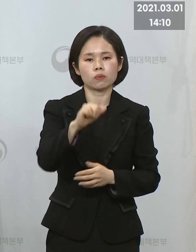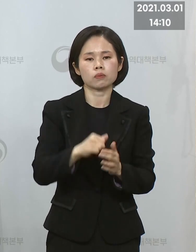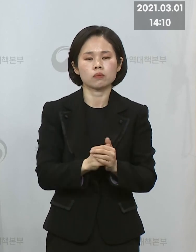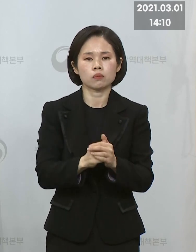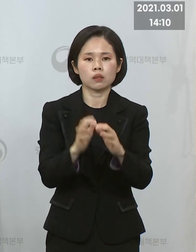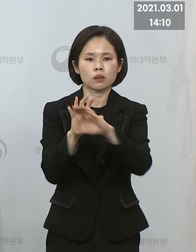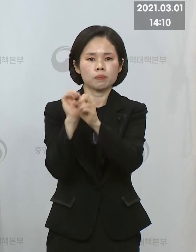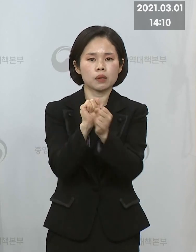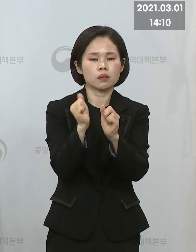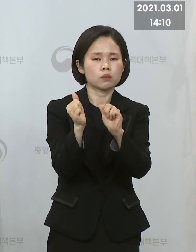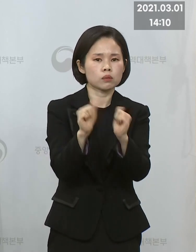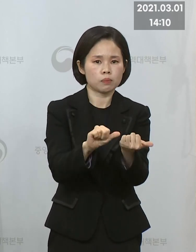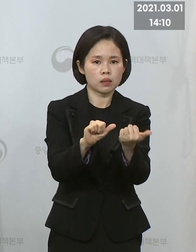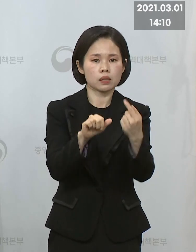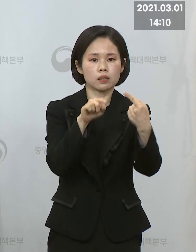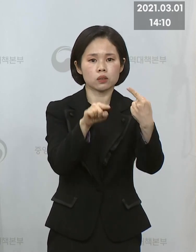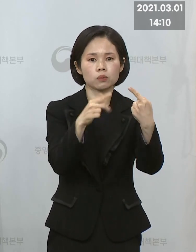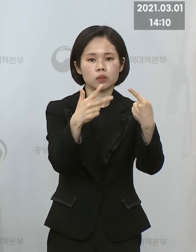1,605명이며 치명률은